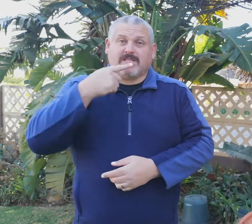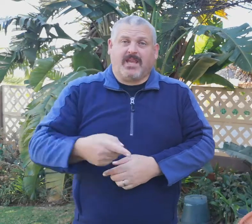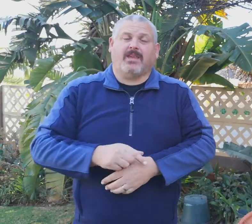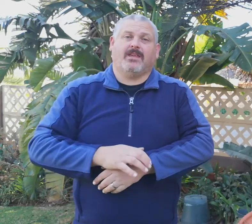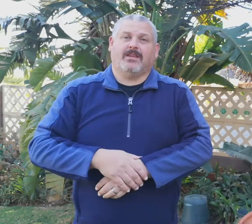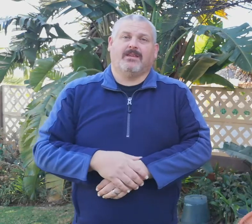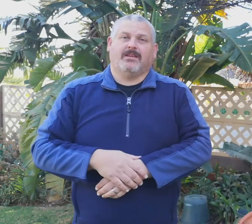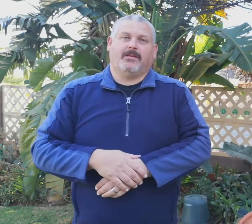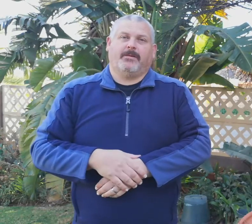God sê.